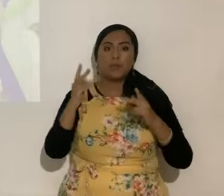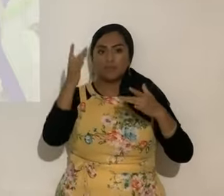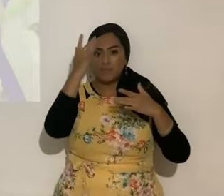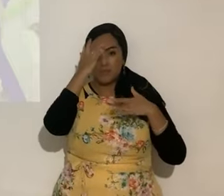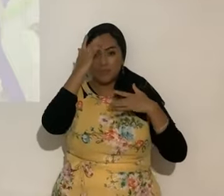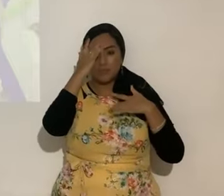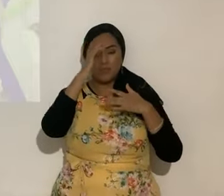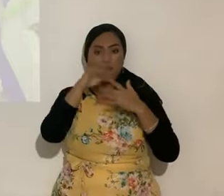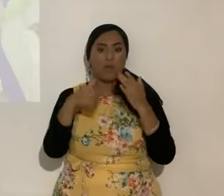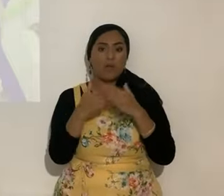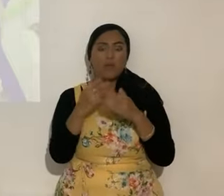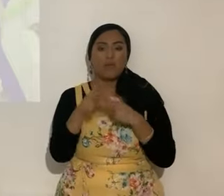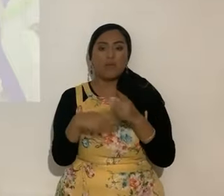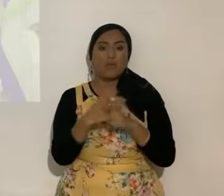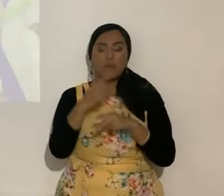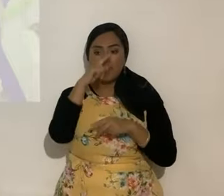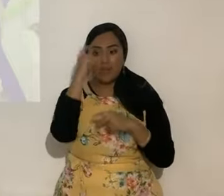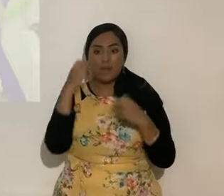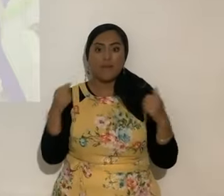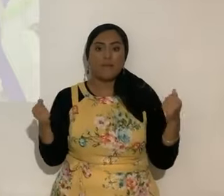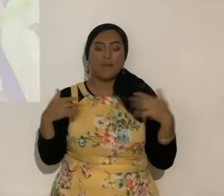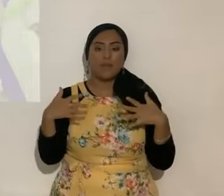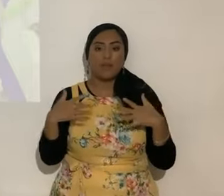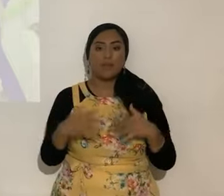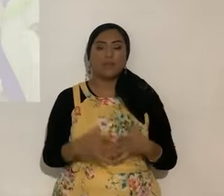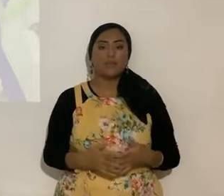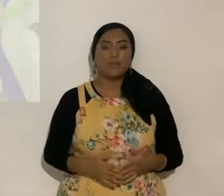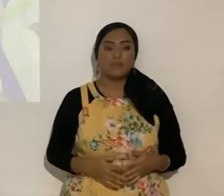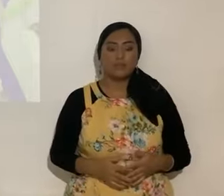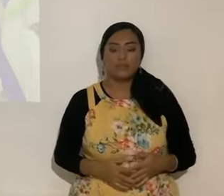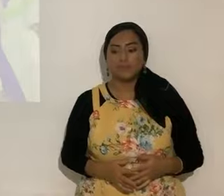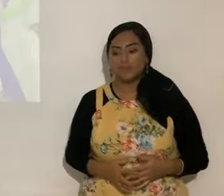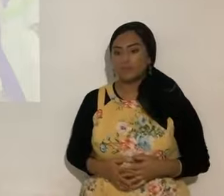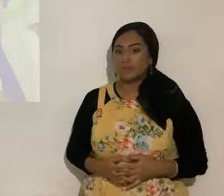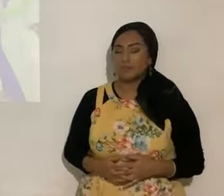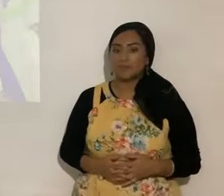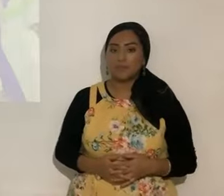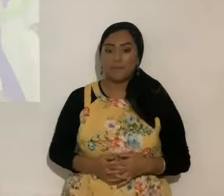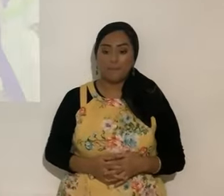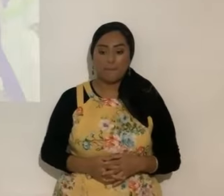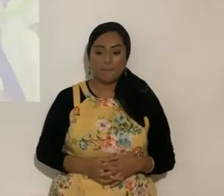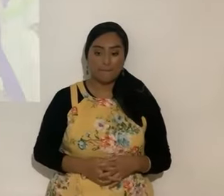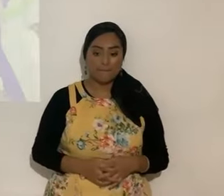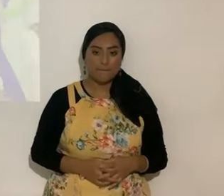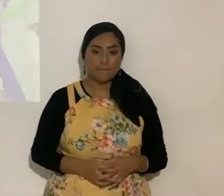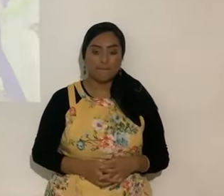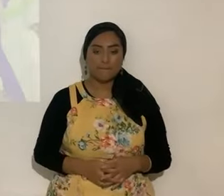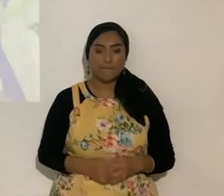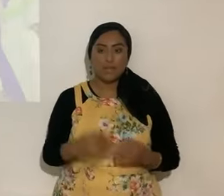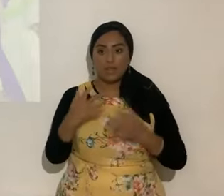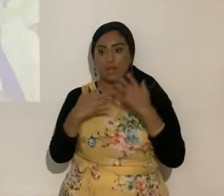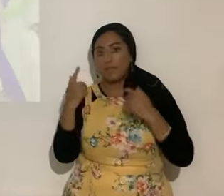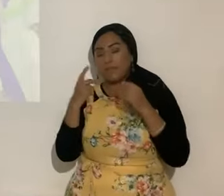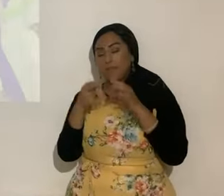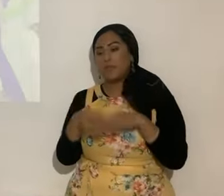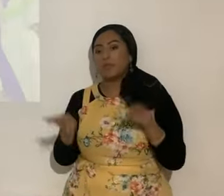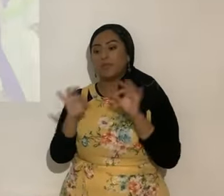tipo por el miedo, porque se aumenta el cortisol. Bueno, ahora, una cosa importante.